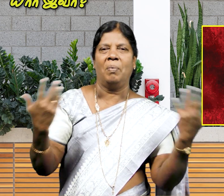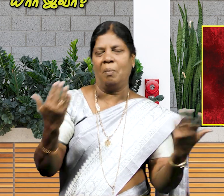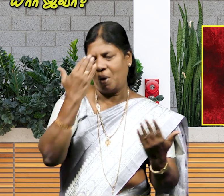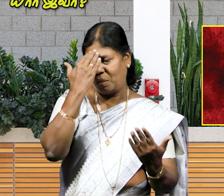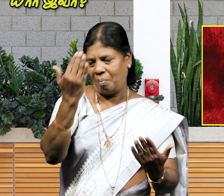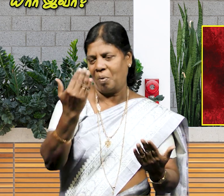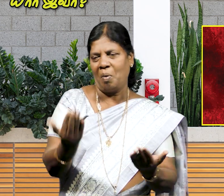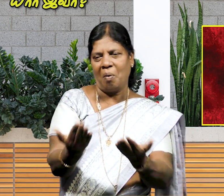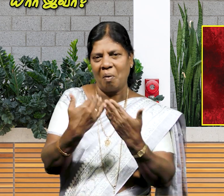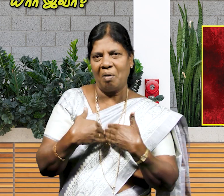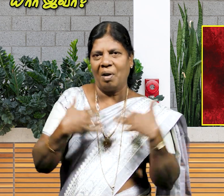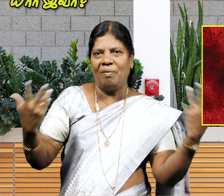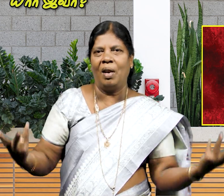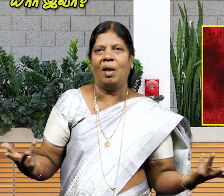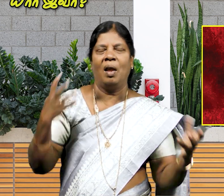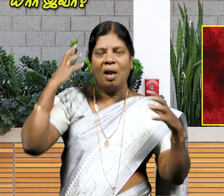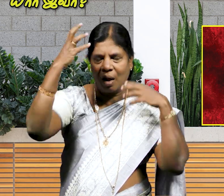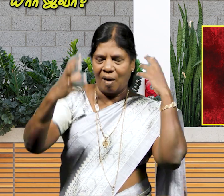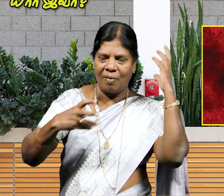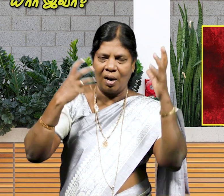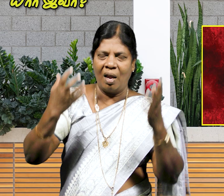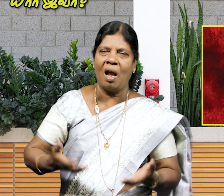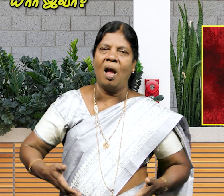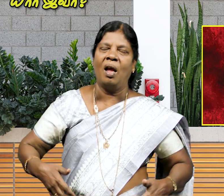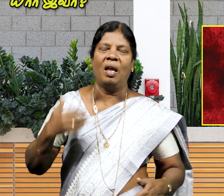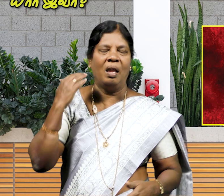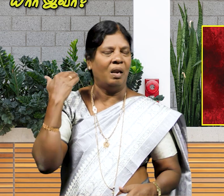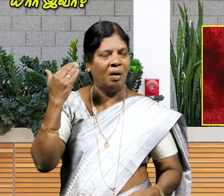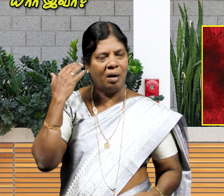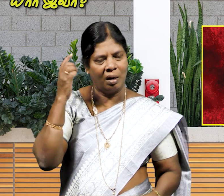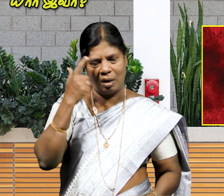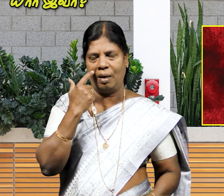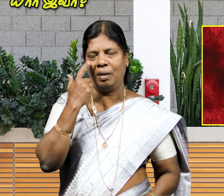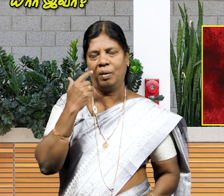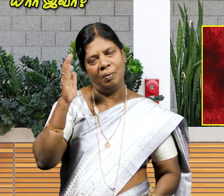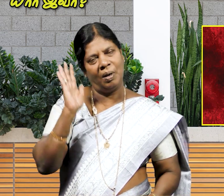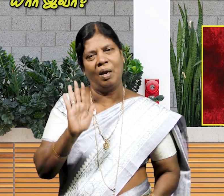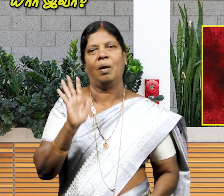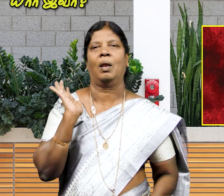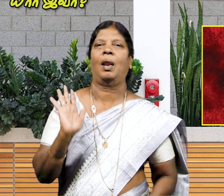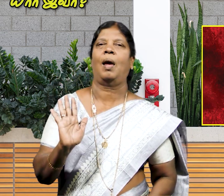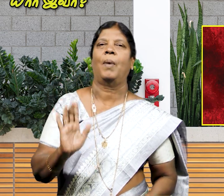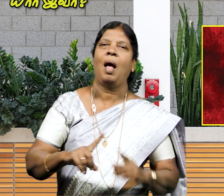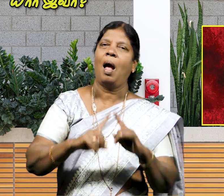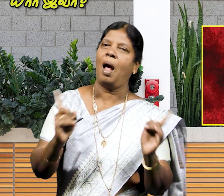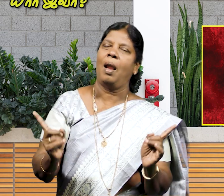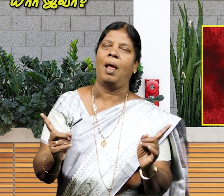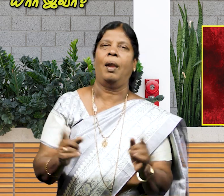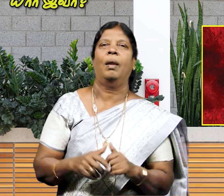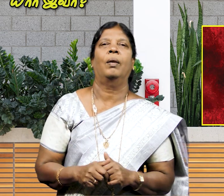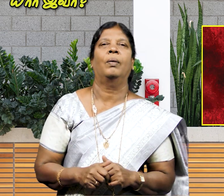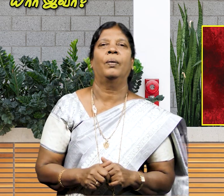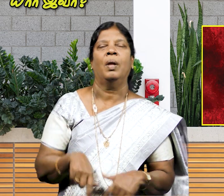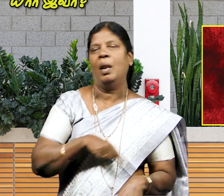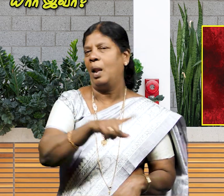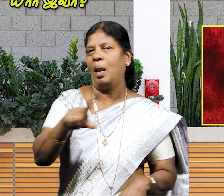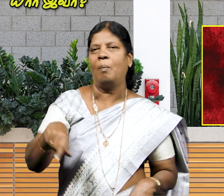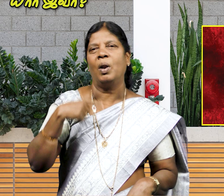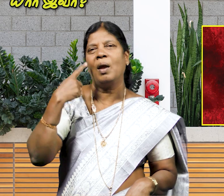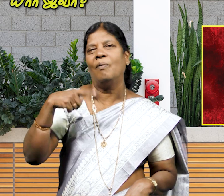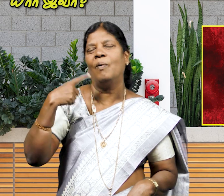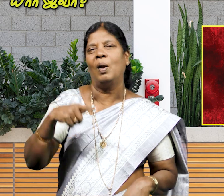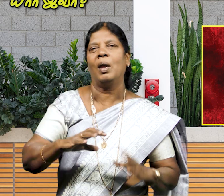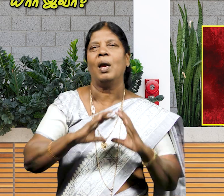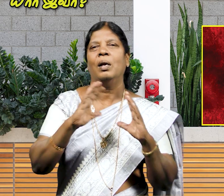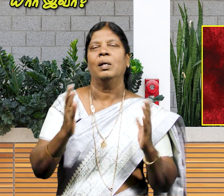ஏக்கமோ கவலையோ இருக்கக்கூடும். பாருங்கள், பொதுவாகவே நம்முடைய சமுதாயத்தினுடைய ஒரு